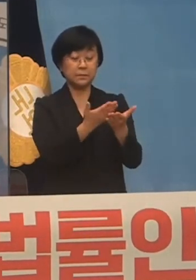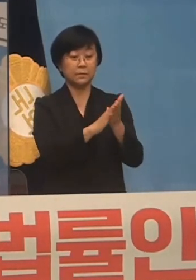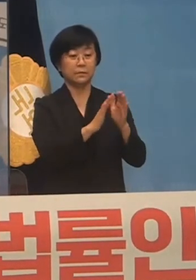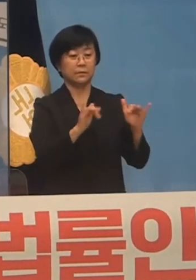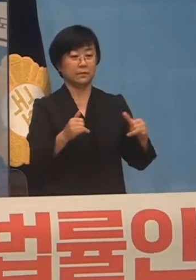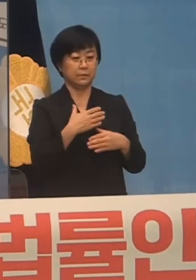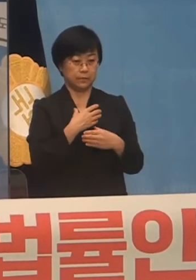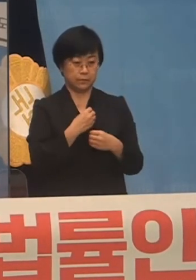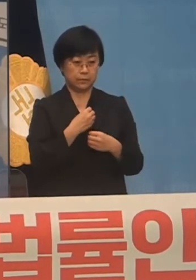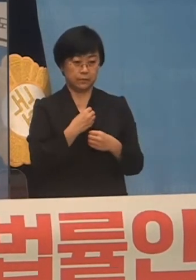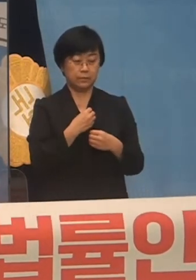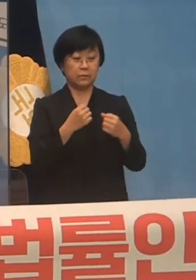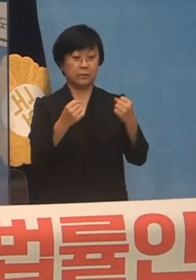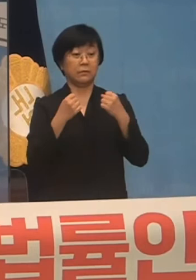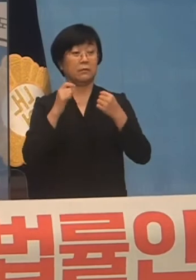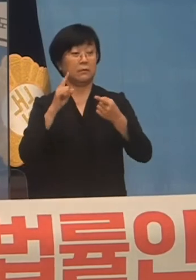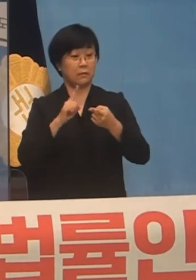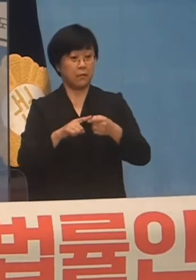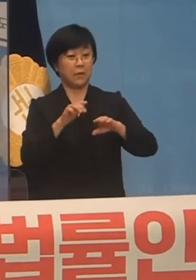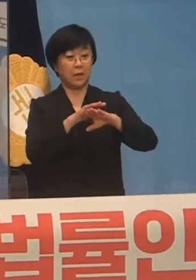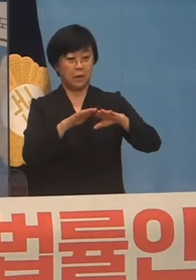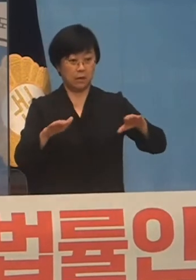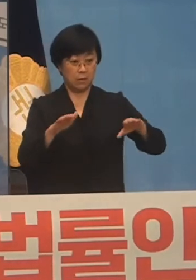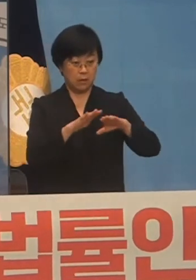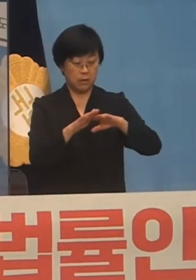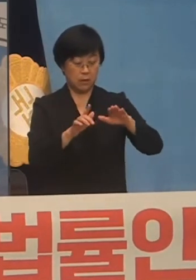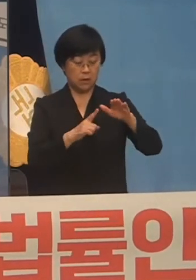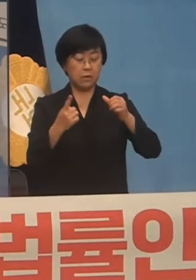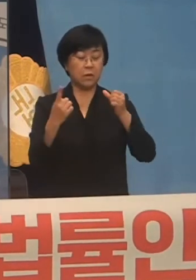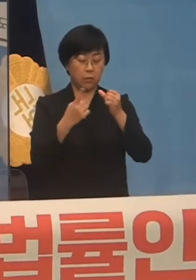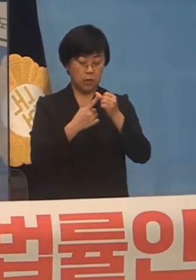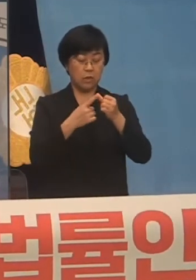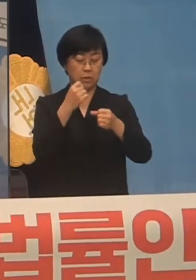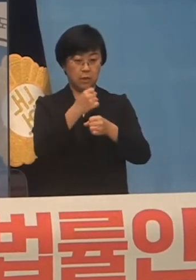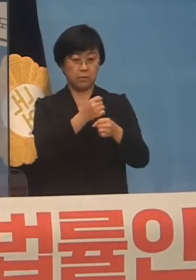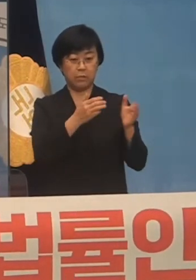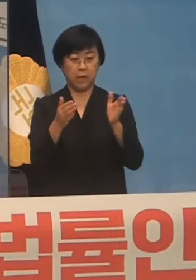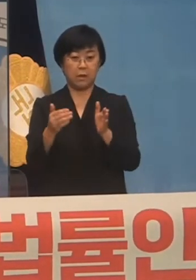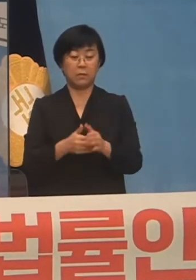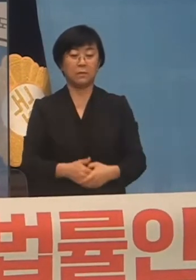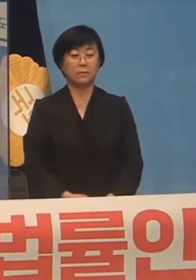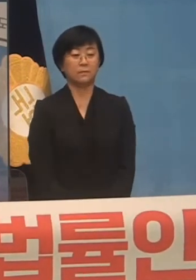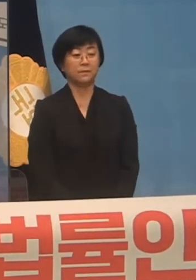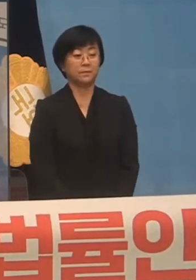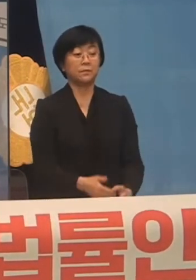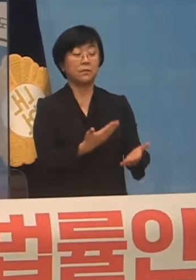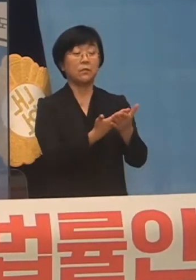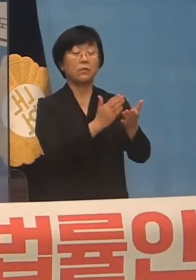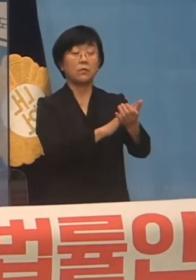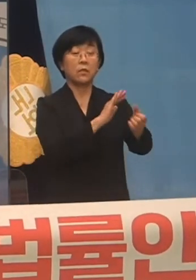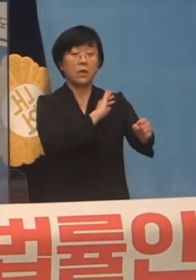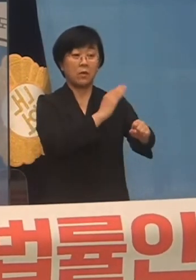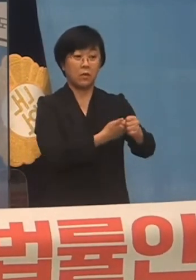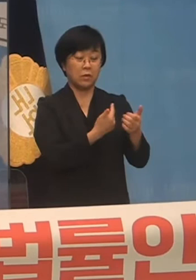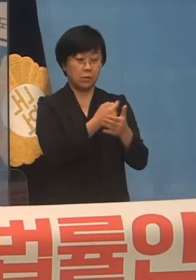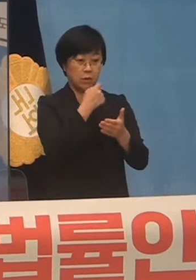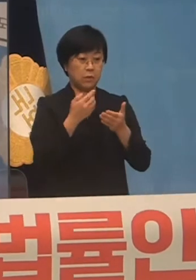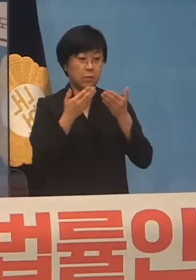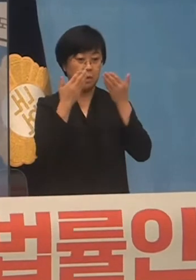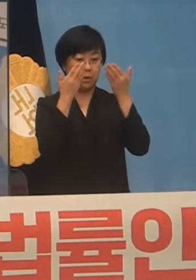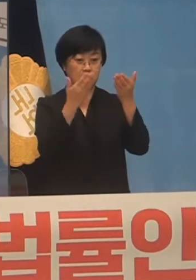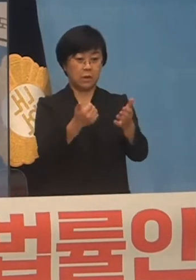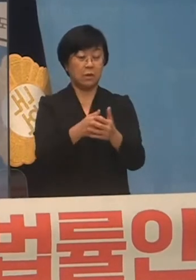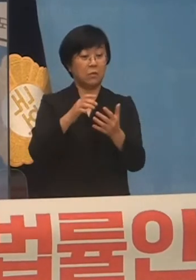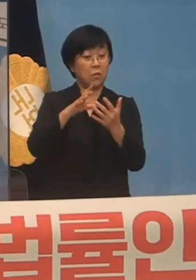사람의 안전과 건강에 대한 대책을 최우선으로 마련하게 했습니다. 수리권을 보장받는 품목의